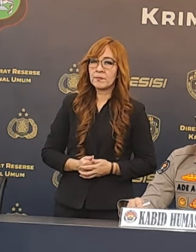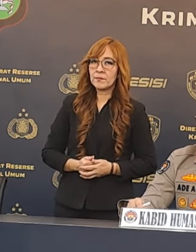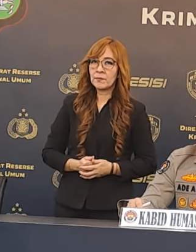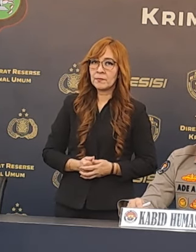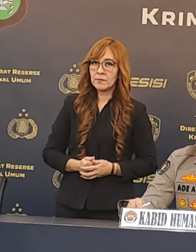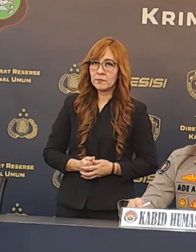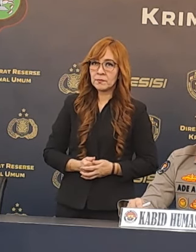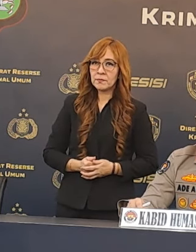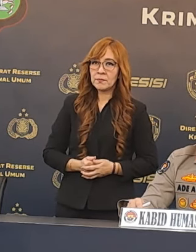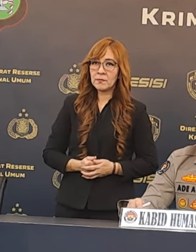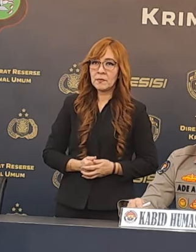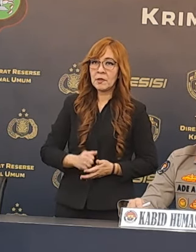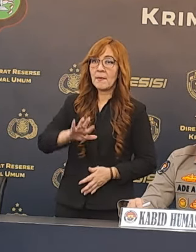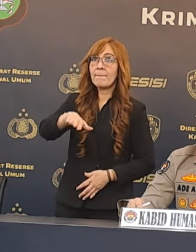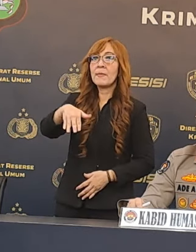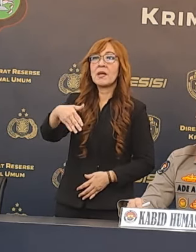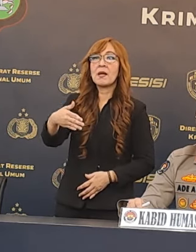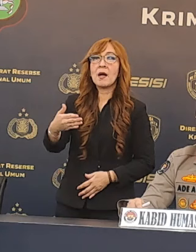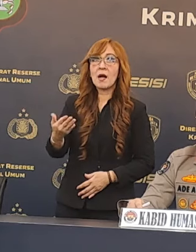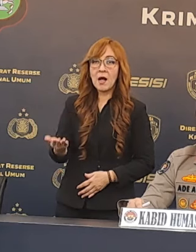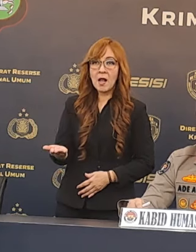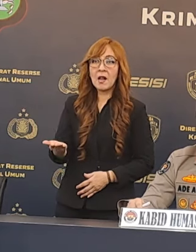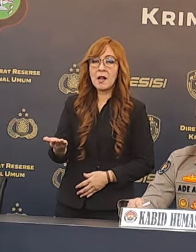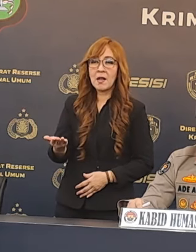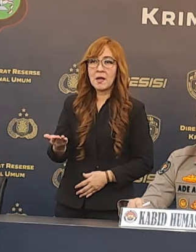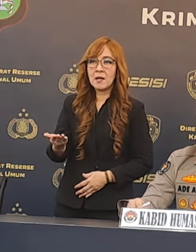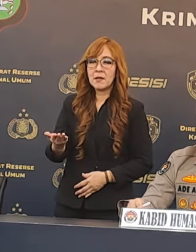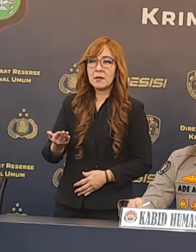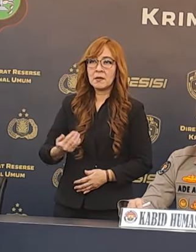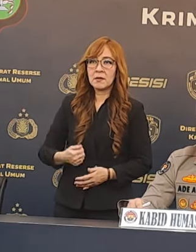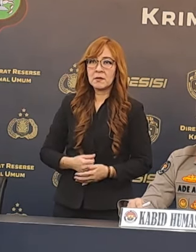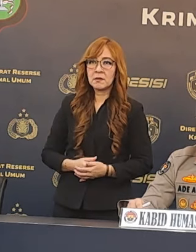terhadap meninggalnya